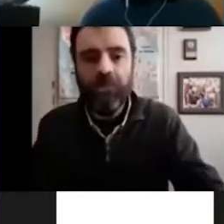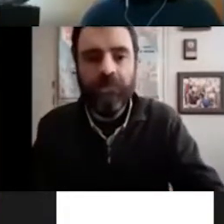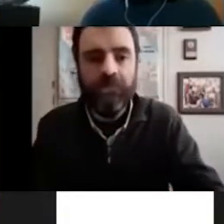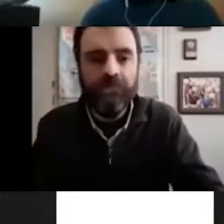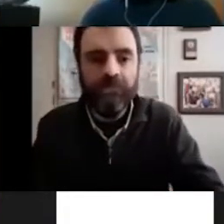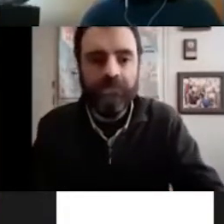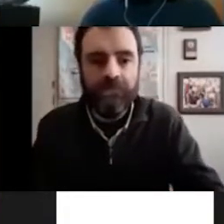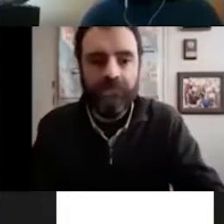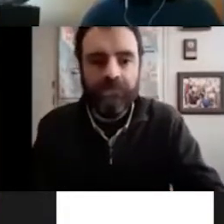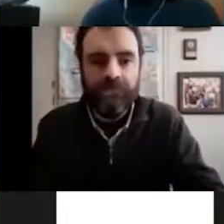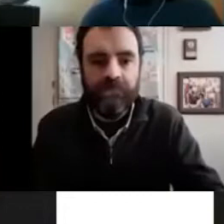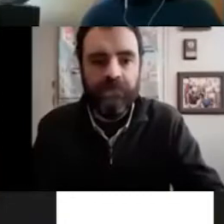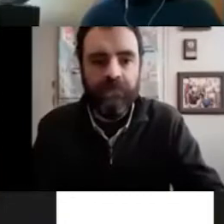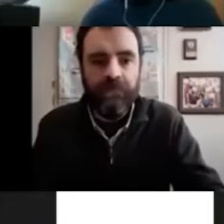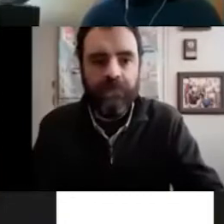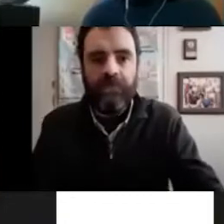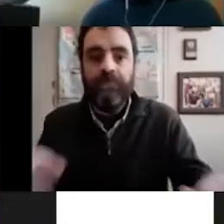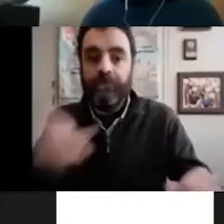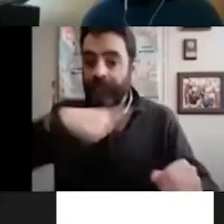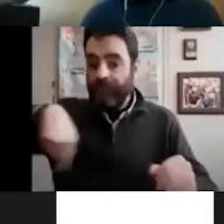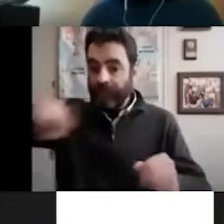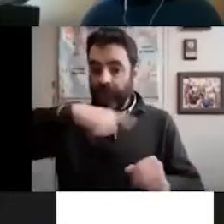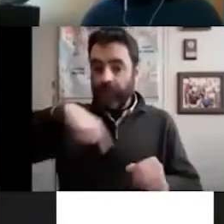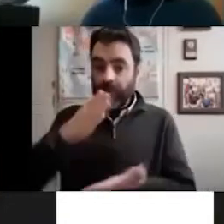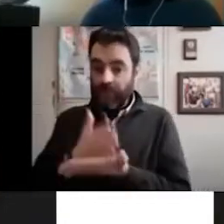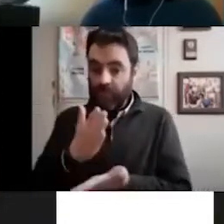¿Bien? ¿Todo bien?